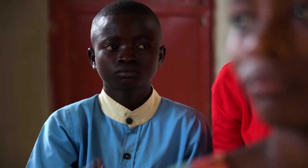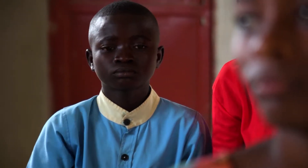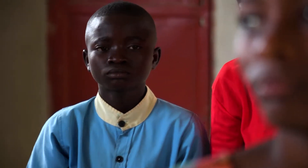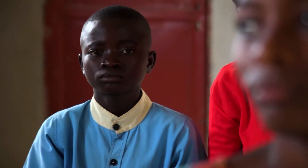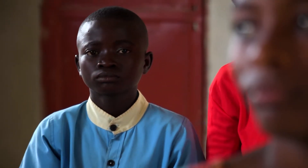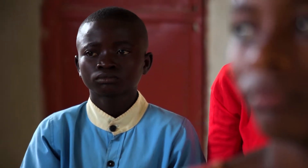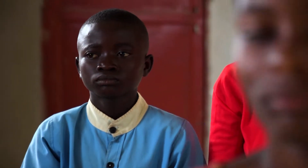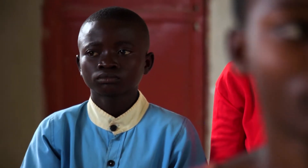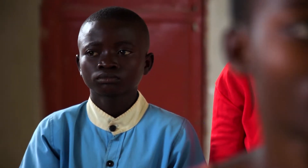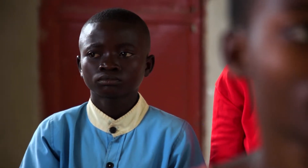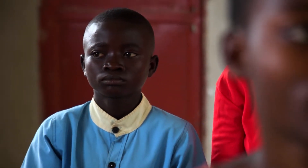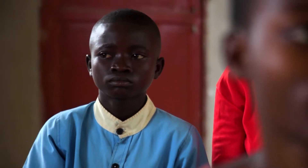T